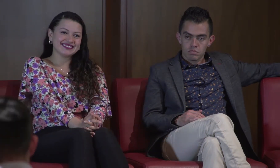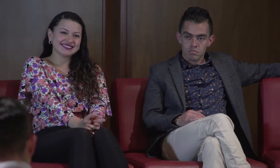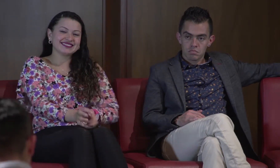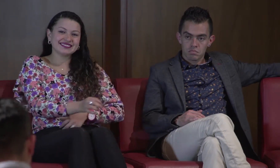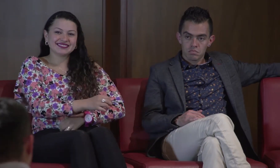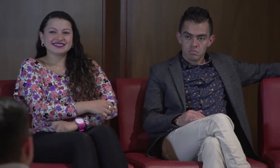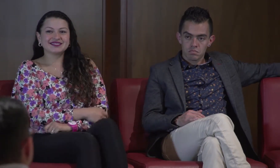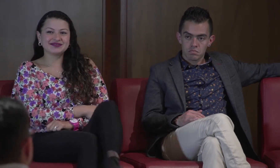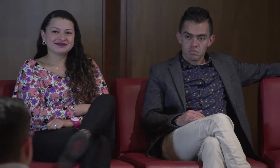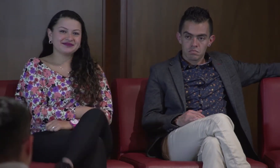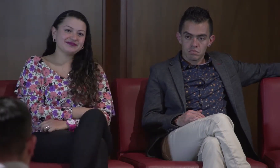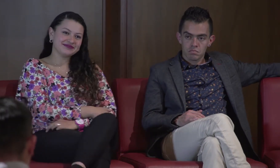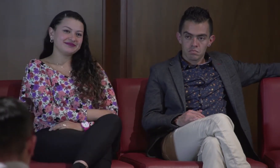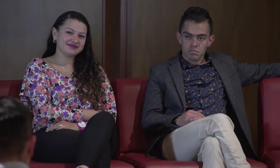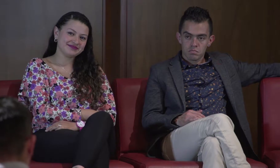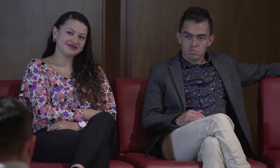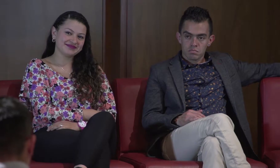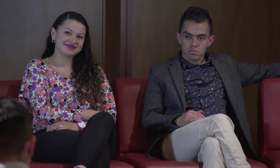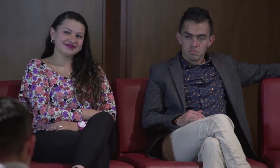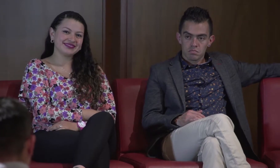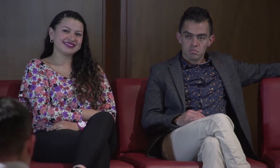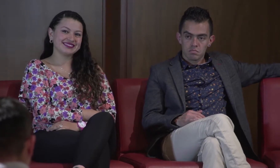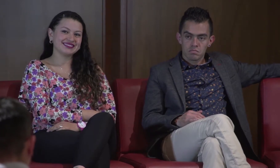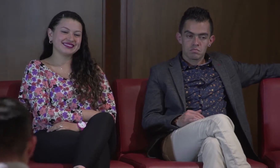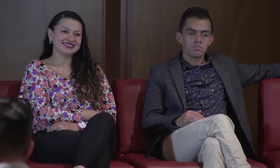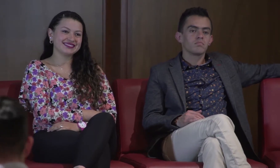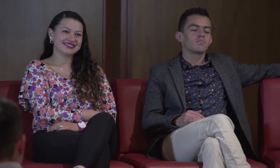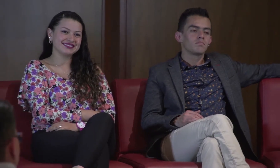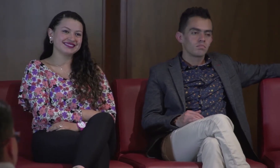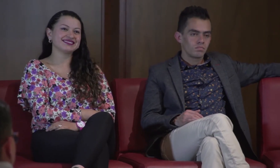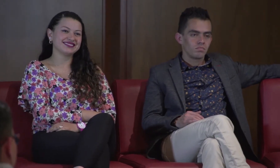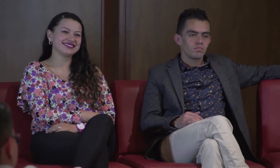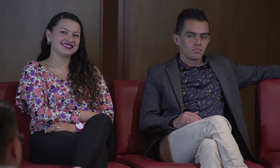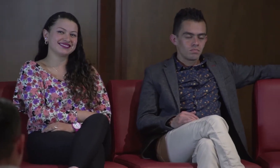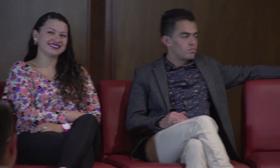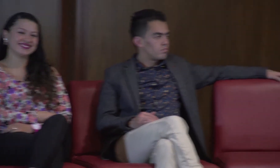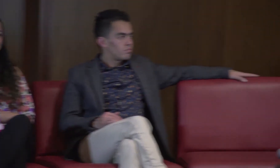pues obviamente las tecnologías de la información. Esa fue una experiencia muy interesante.